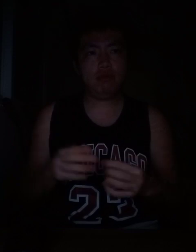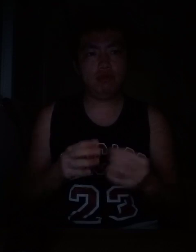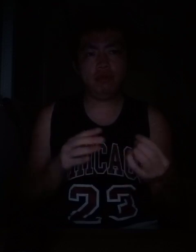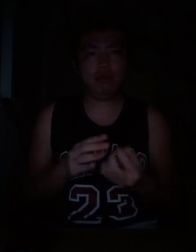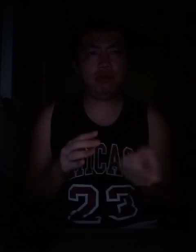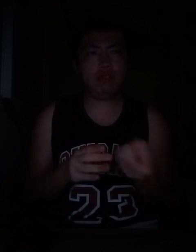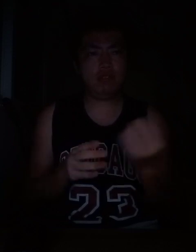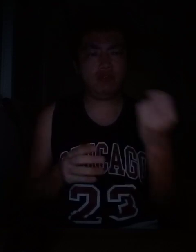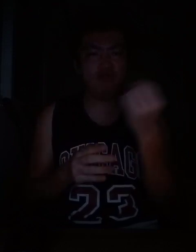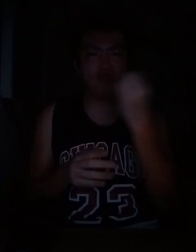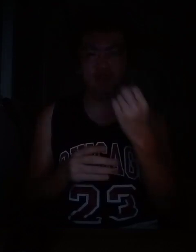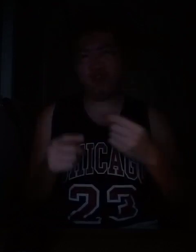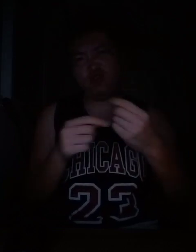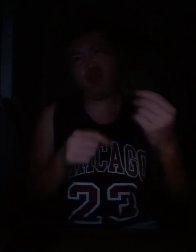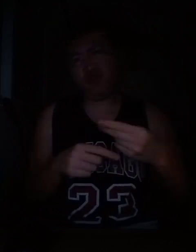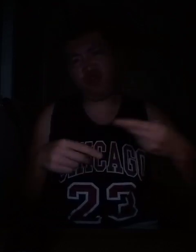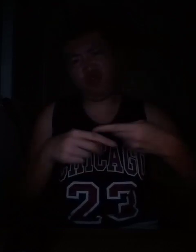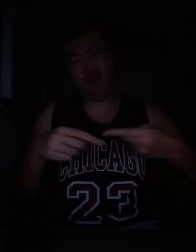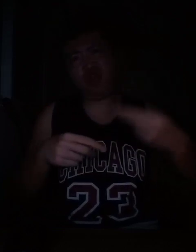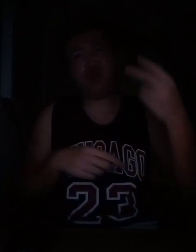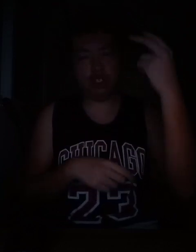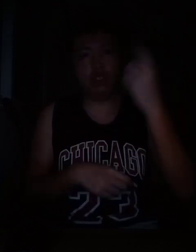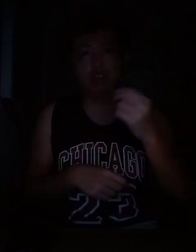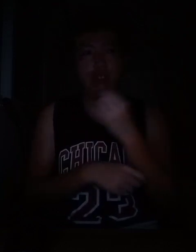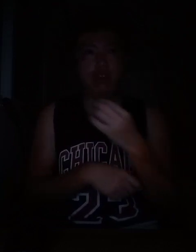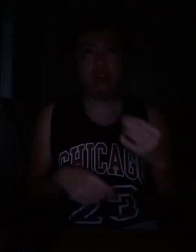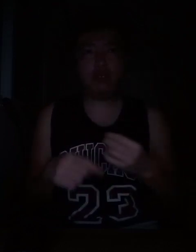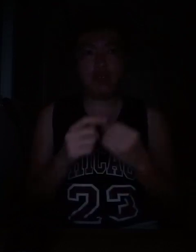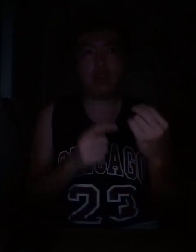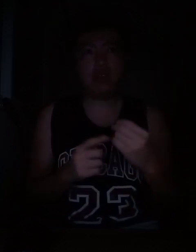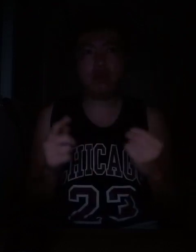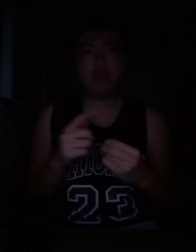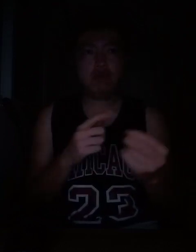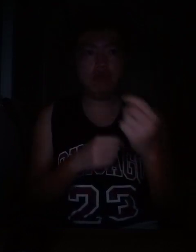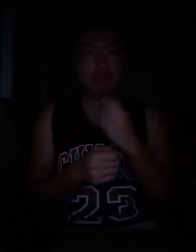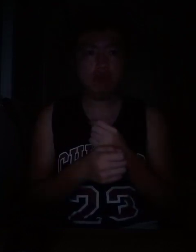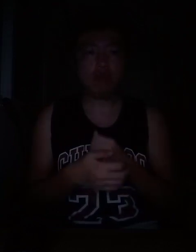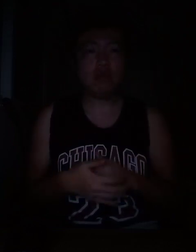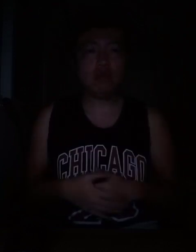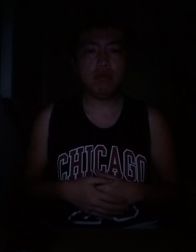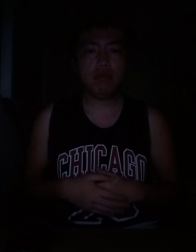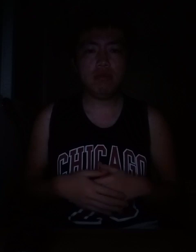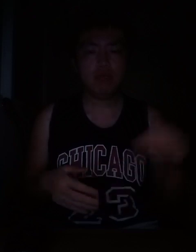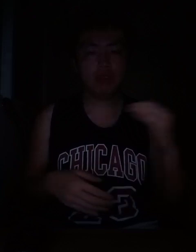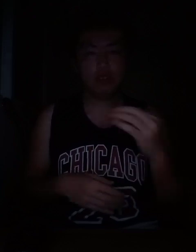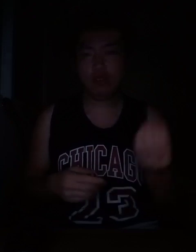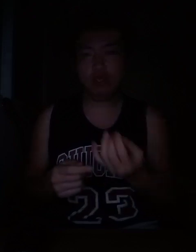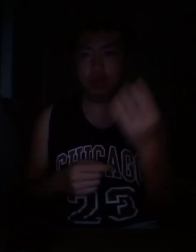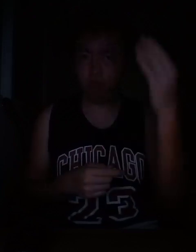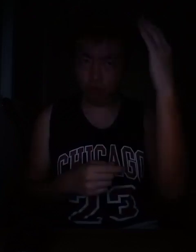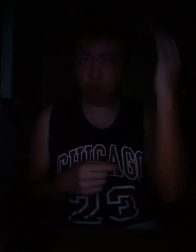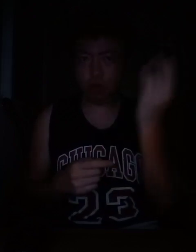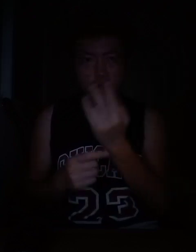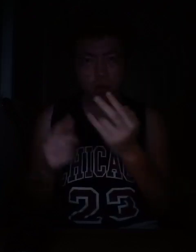서귀포에서 흉기를 들고 농협 직원을 위협한 50대 남성이 경찰에 붙잡혔습니다. 서귀포 경찰서는 오늘 오후